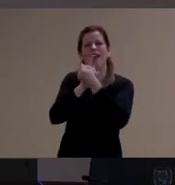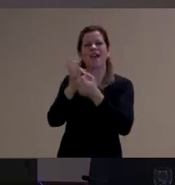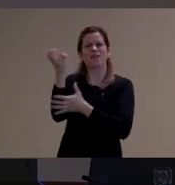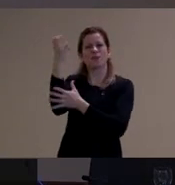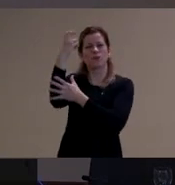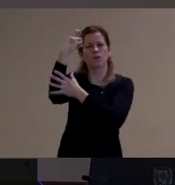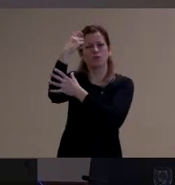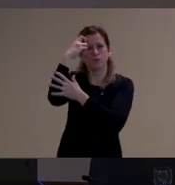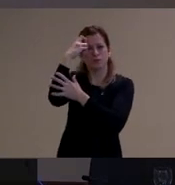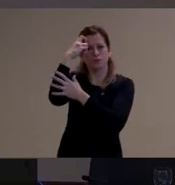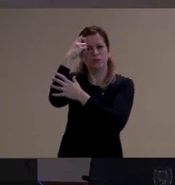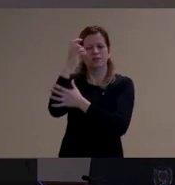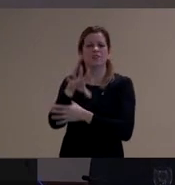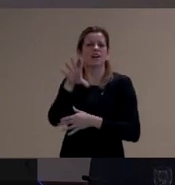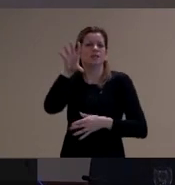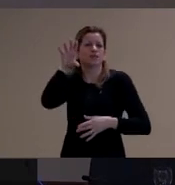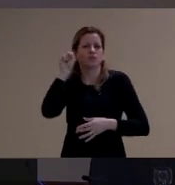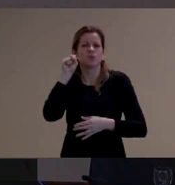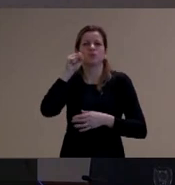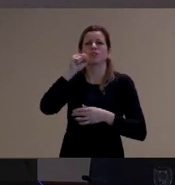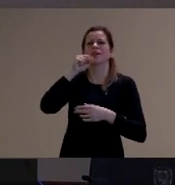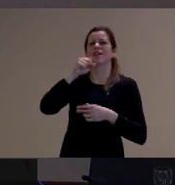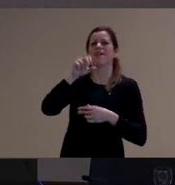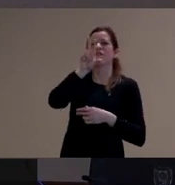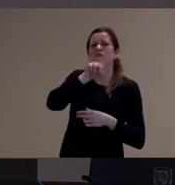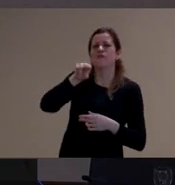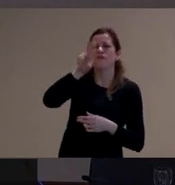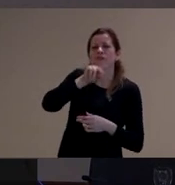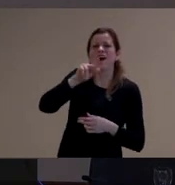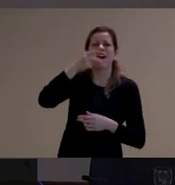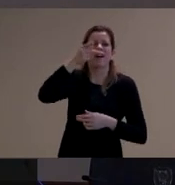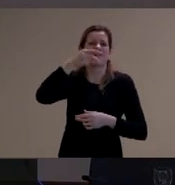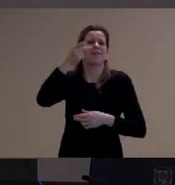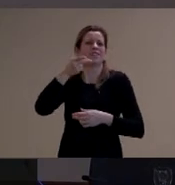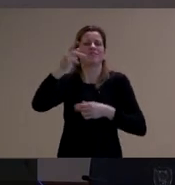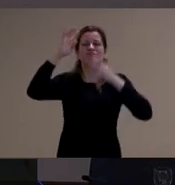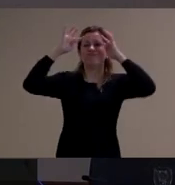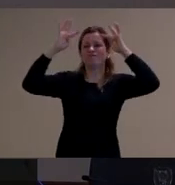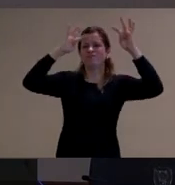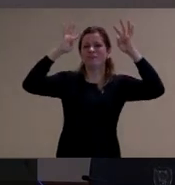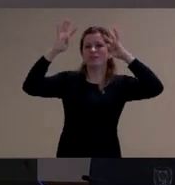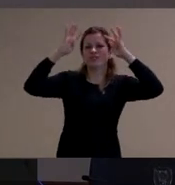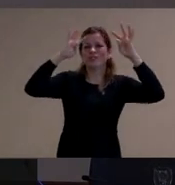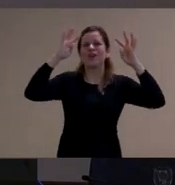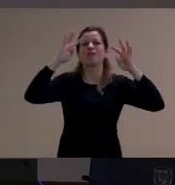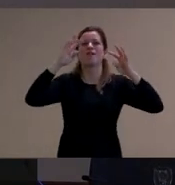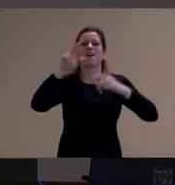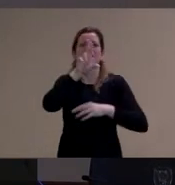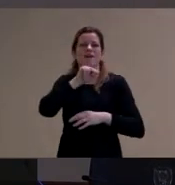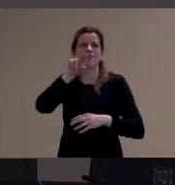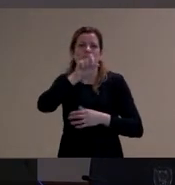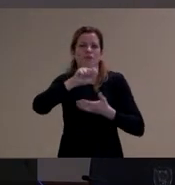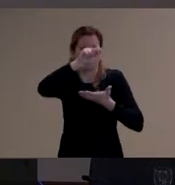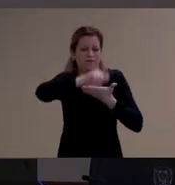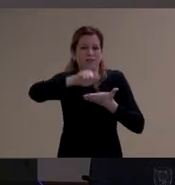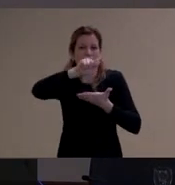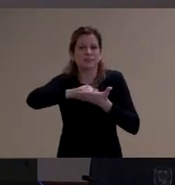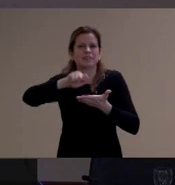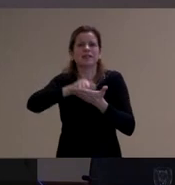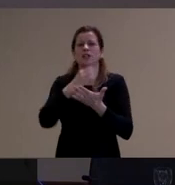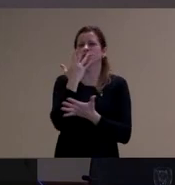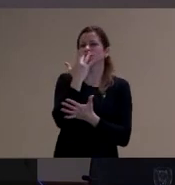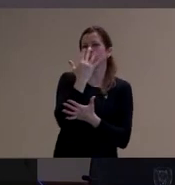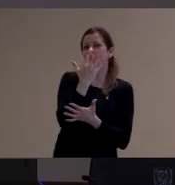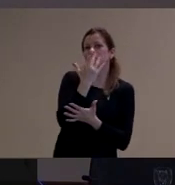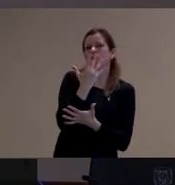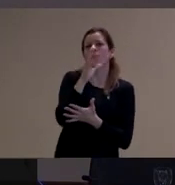a escuta fala pensamento é imaginação com linguagem oral e escrita os traços sons cores e formas